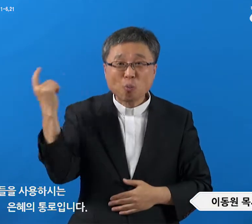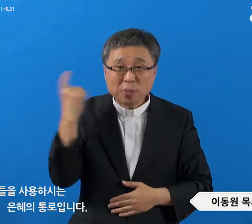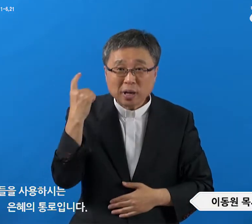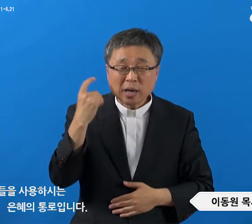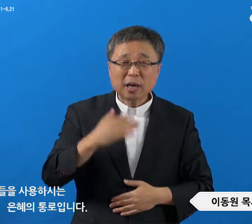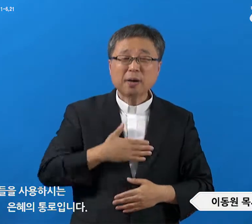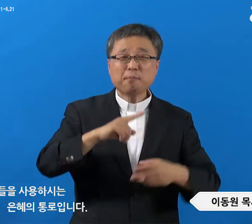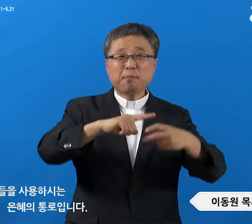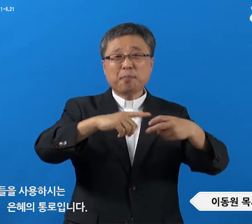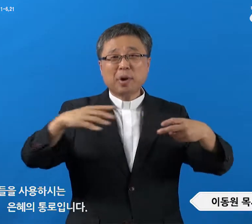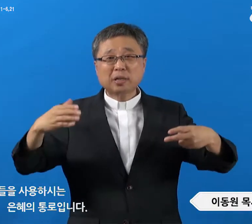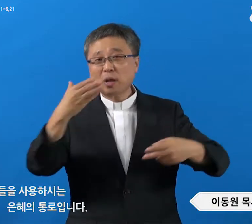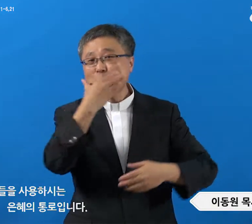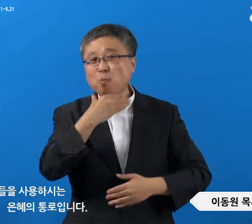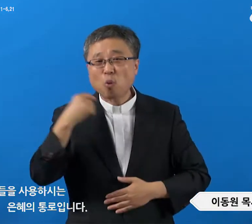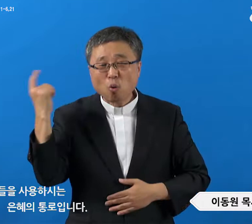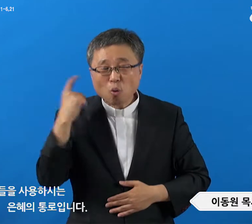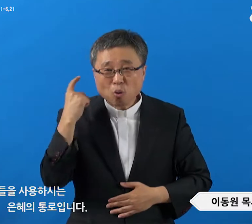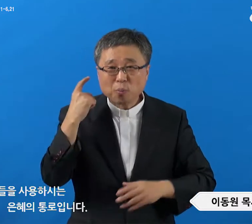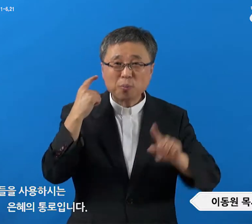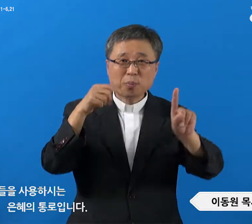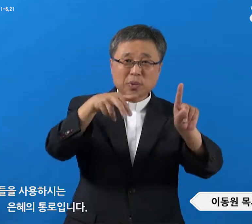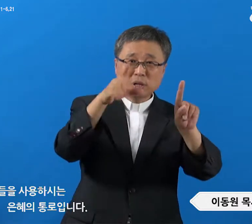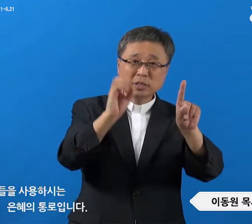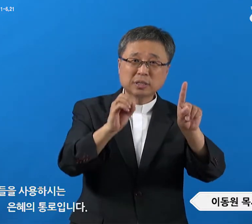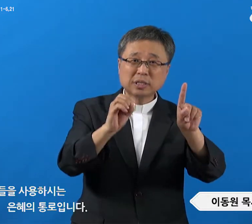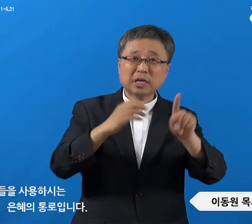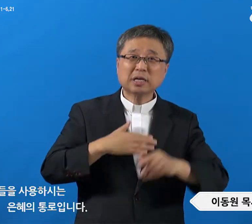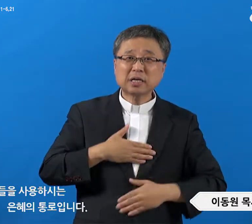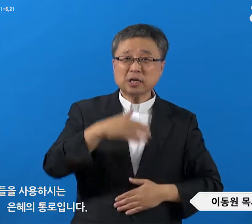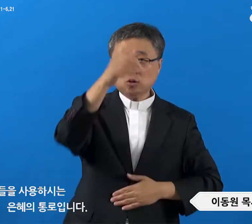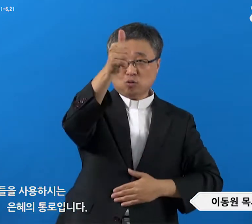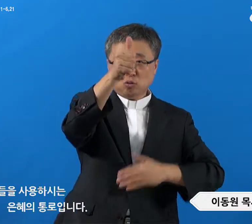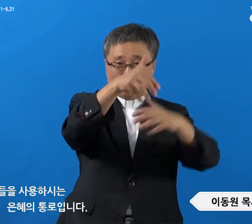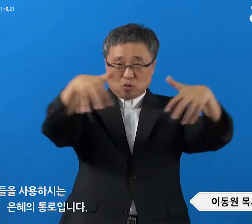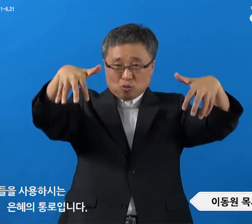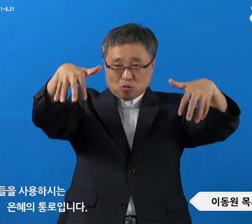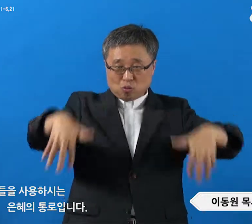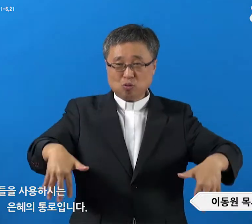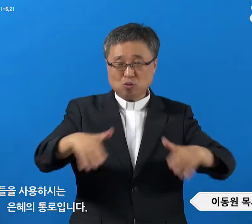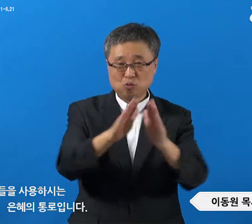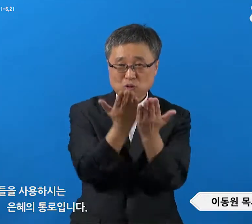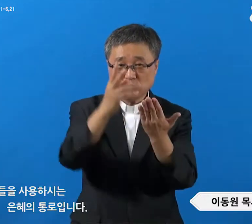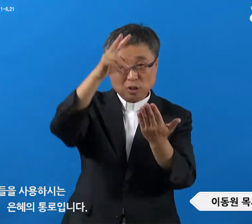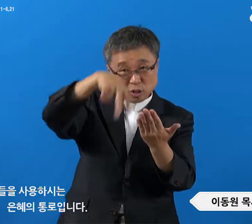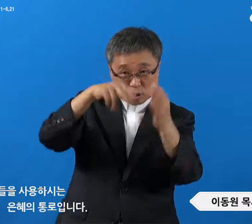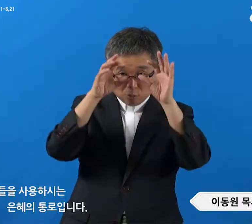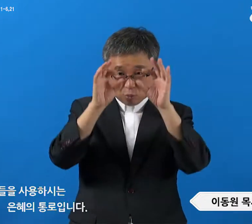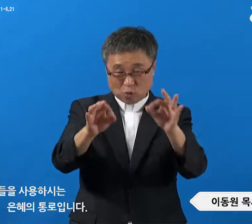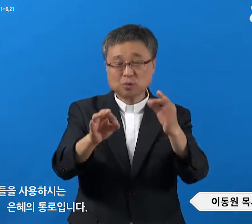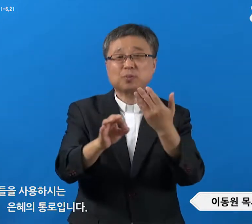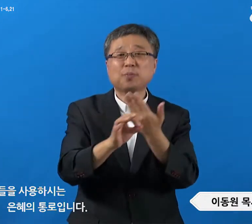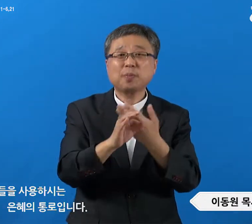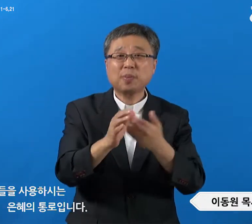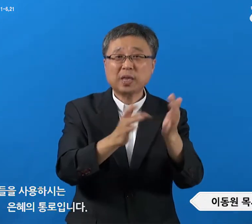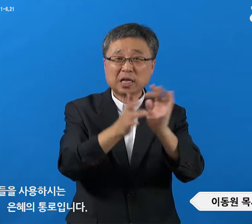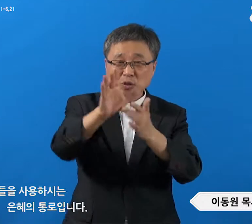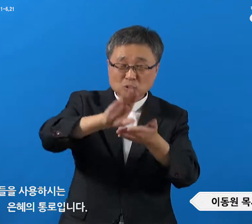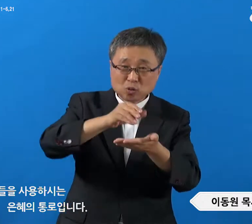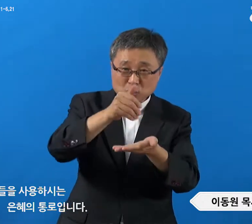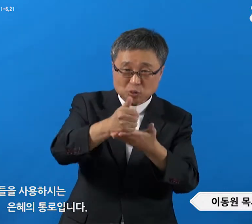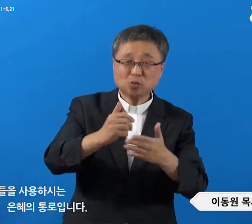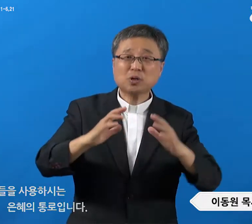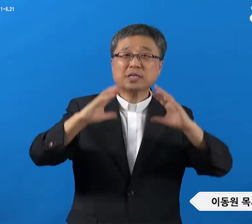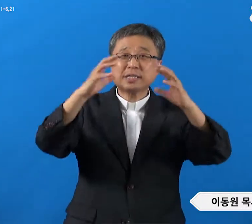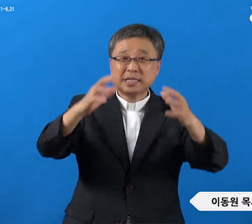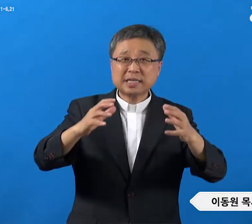마태복음 1장 쭉 이제 족보를 읽어보시면 아브라함과 다윗과 같은 예수 그리스도의 세계라